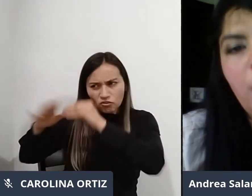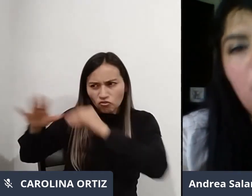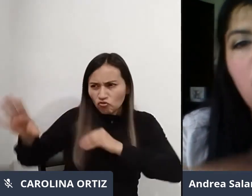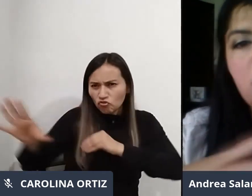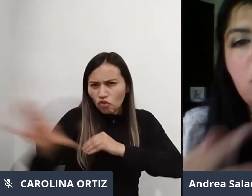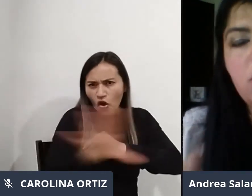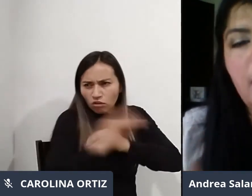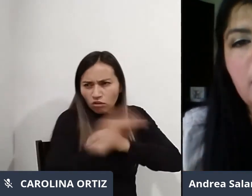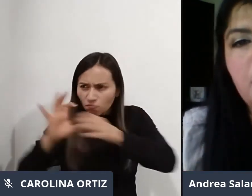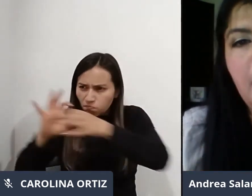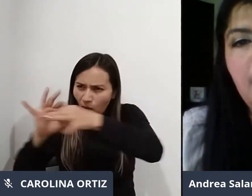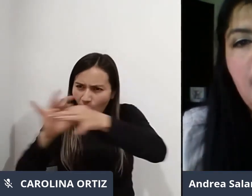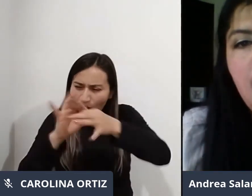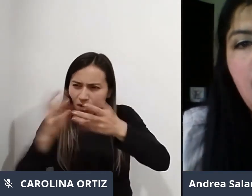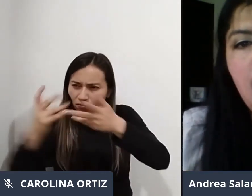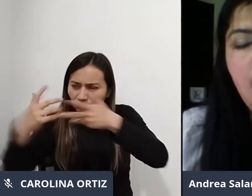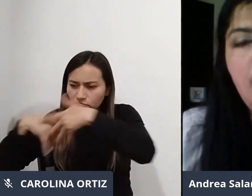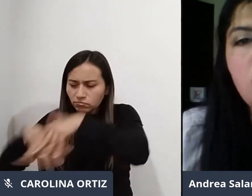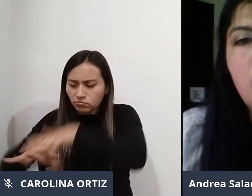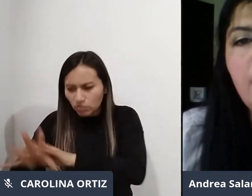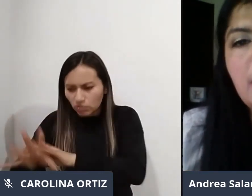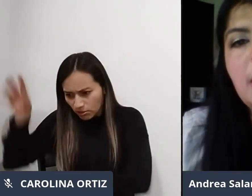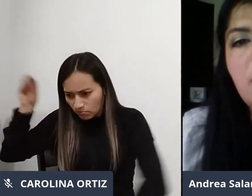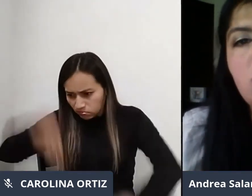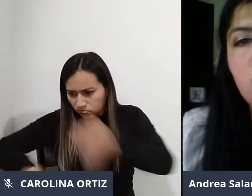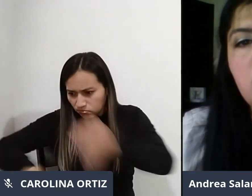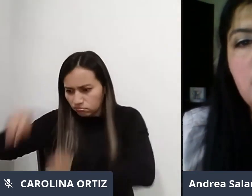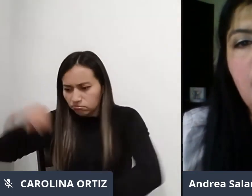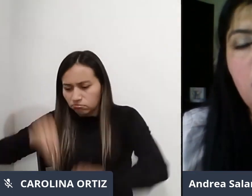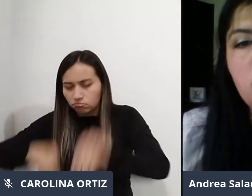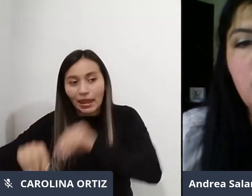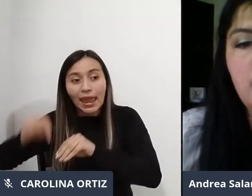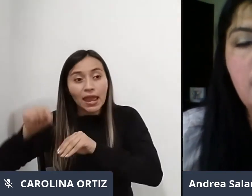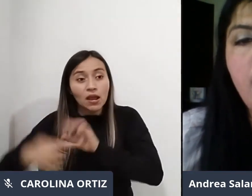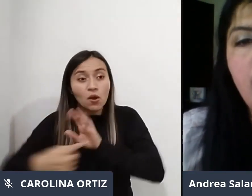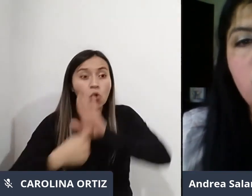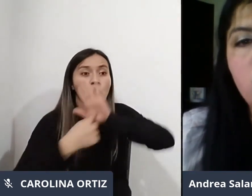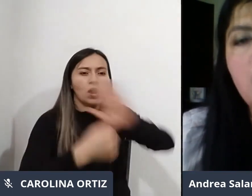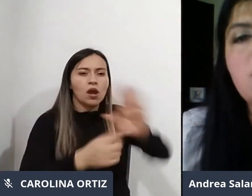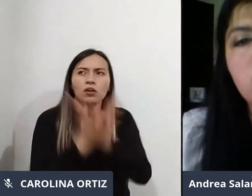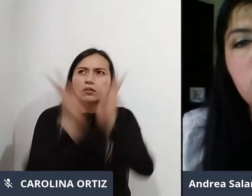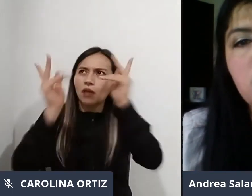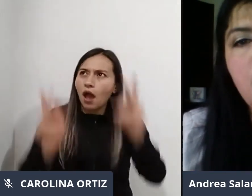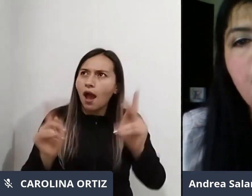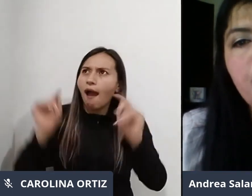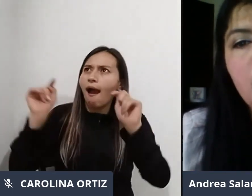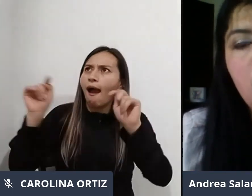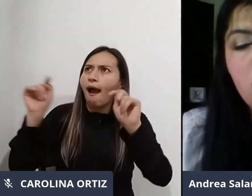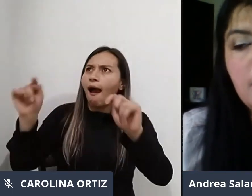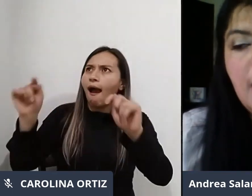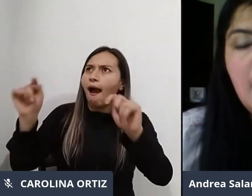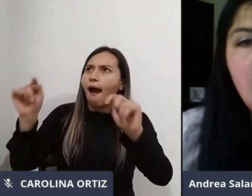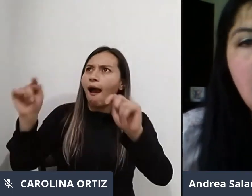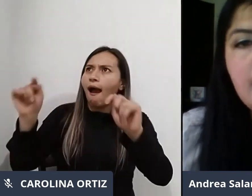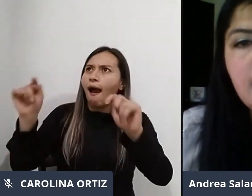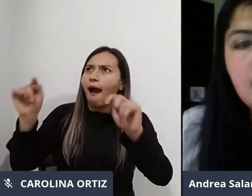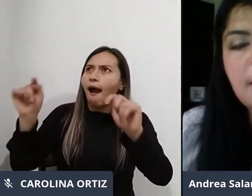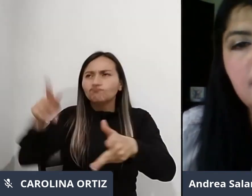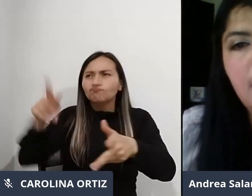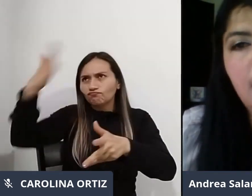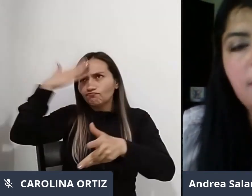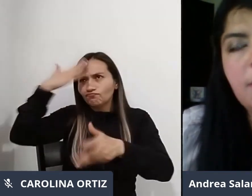la forma como los estudiantes ven los saberes que nosotros estamos trabajando con ellos, ¿sí? Entonces, el